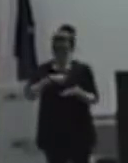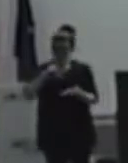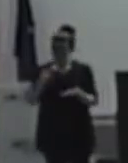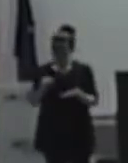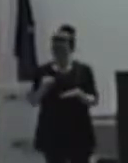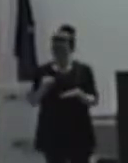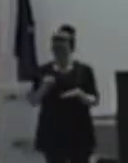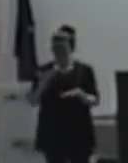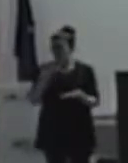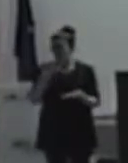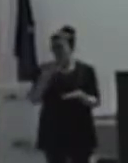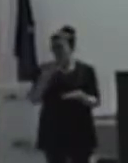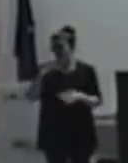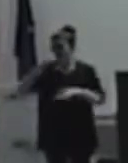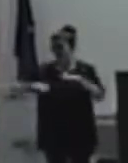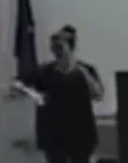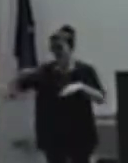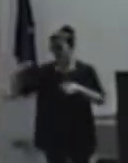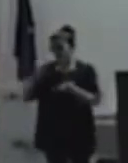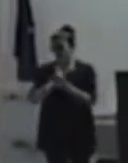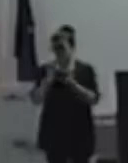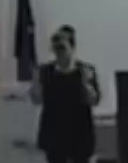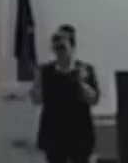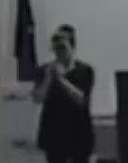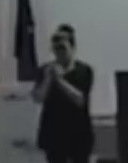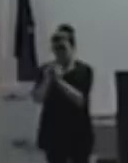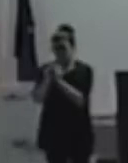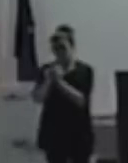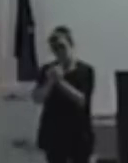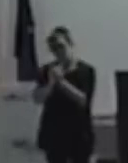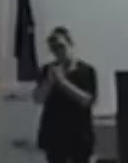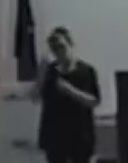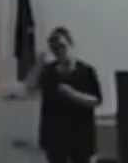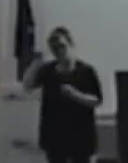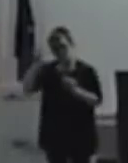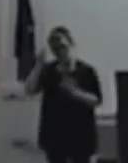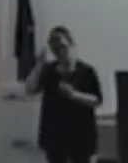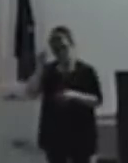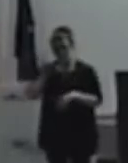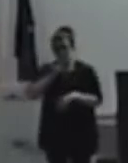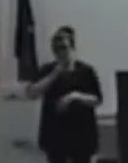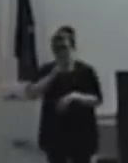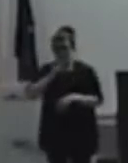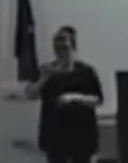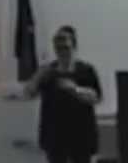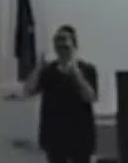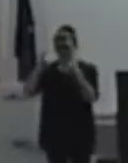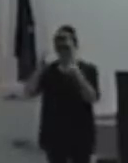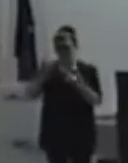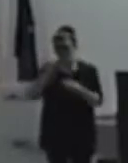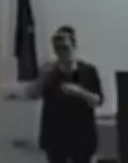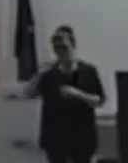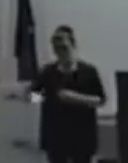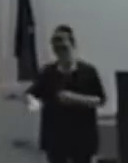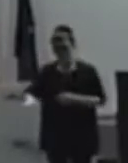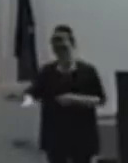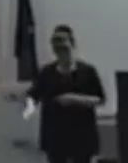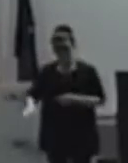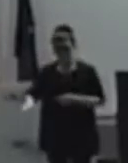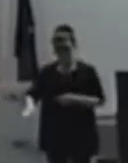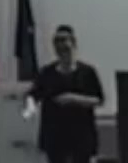pero sí que es cierto que en cierto grado yo creo que es un poquito más difícil en la edad pediátrica